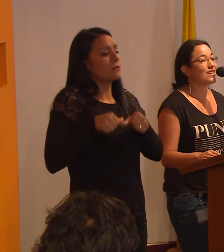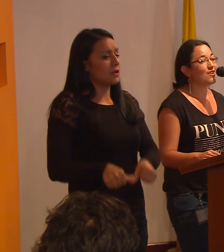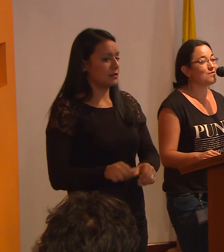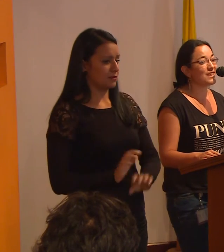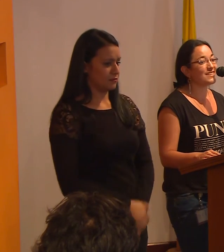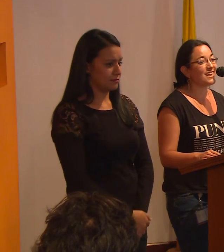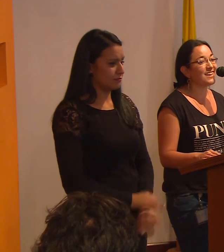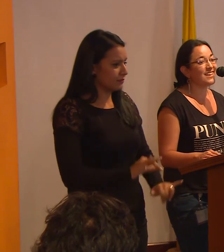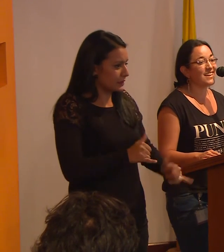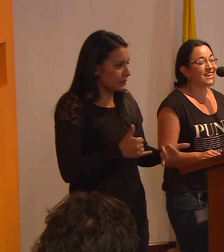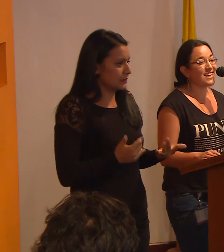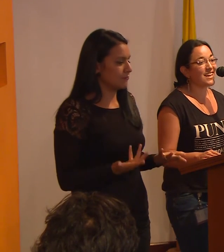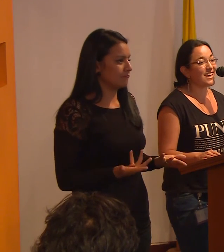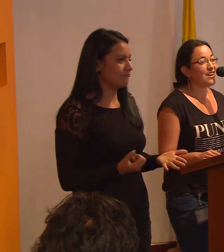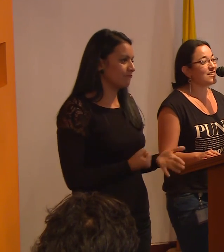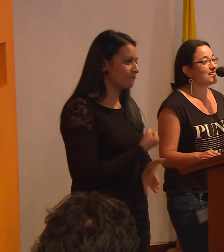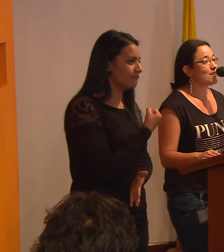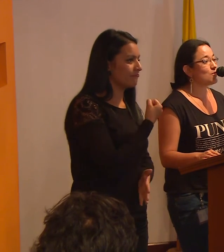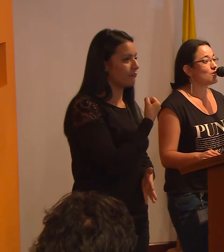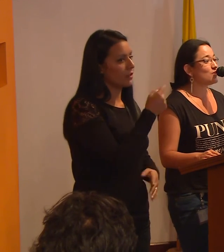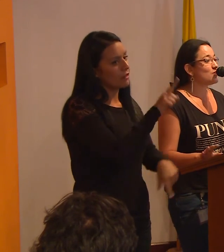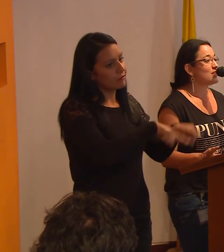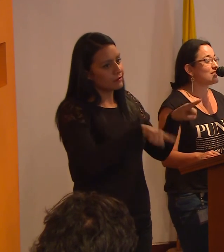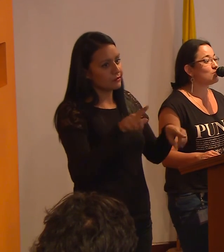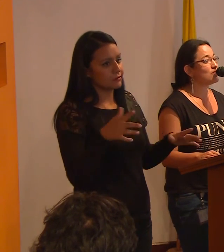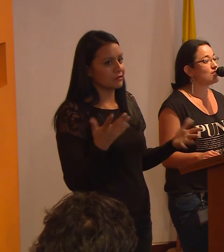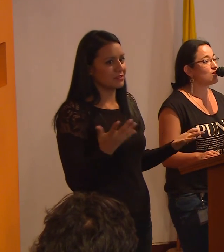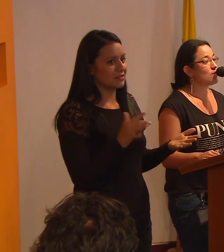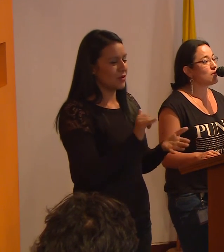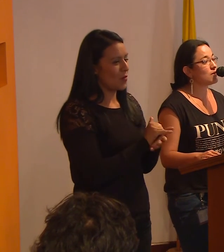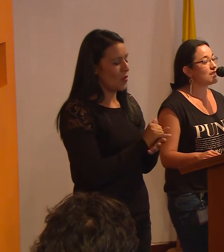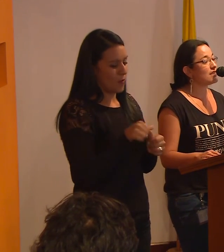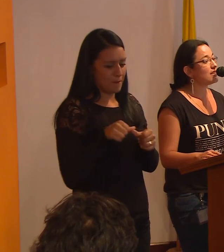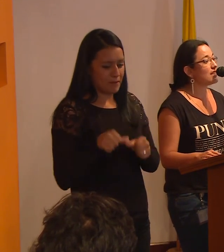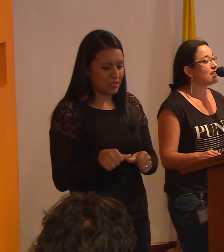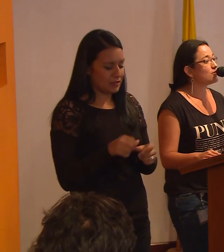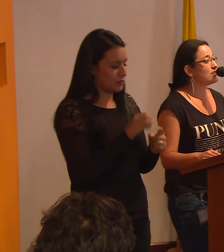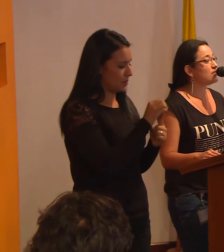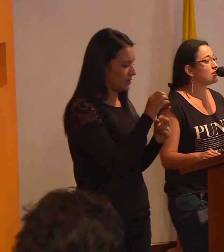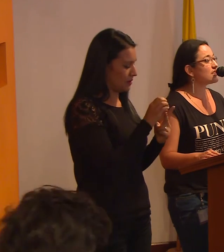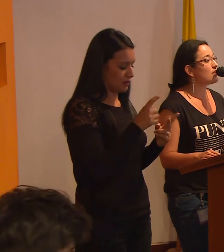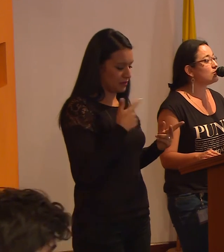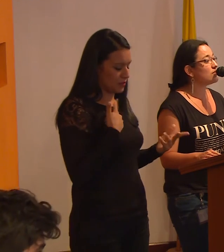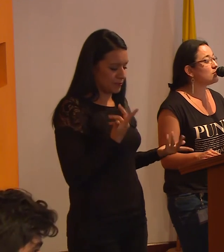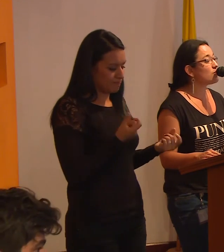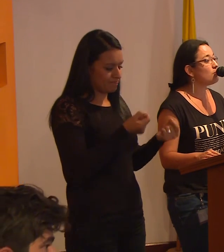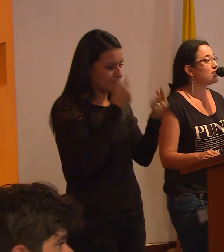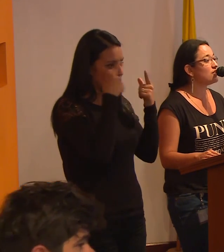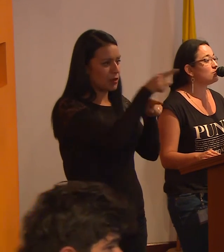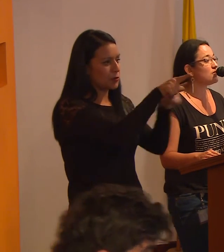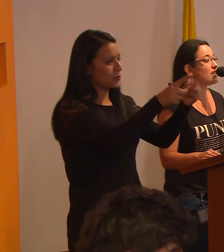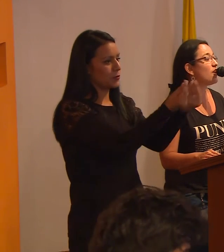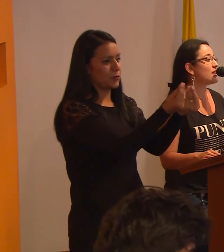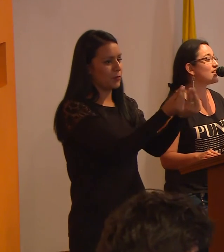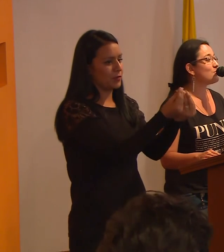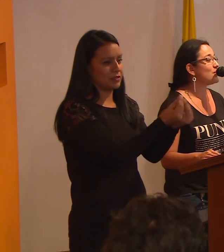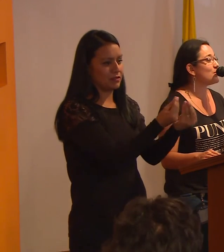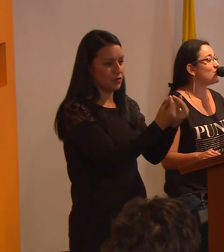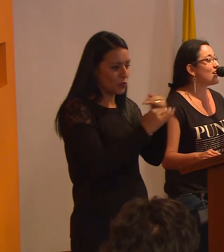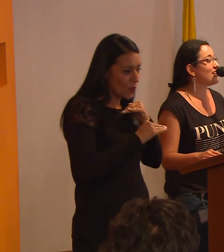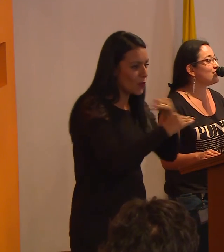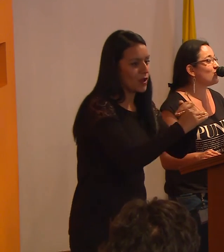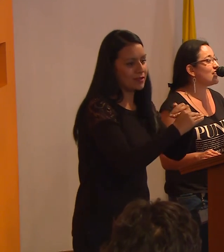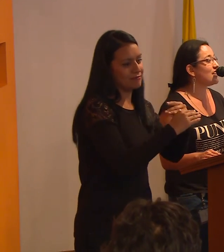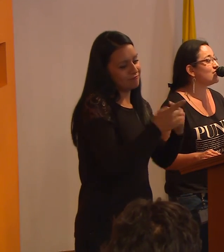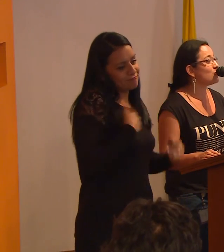y lamentablemente a veces de pronto esa posición no me permite entender las condiciones que algunos de mis compañeros viven, aunque también